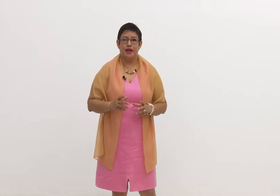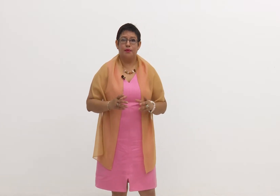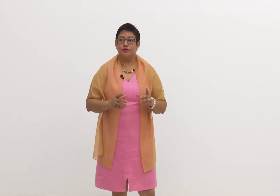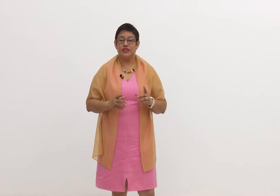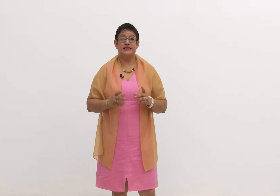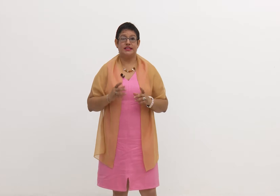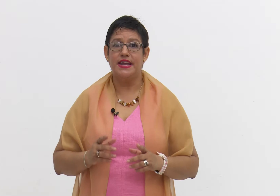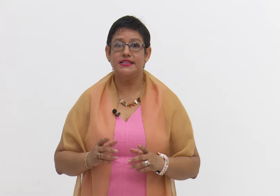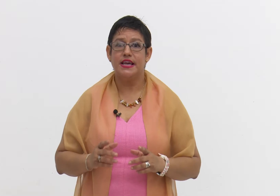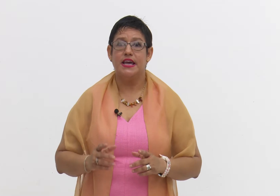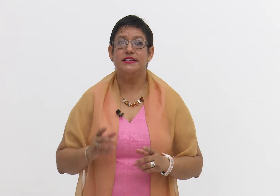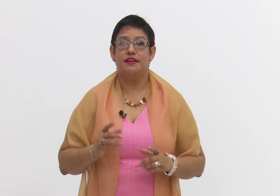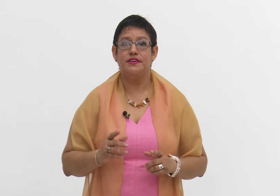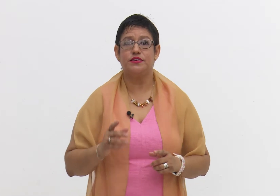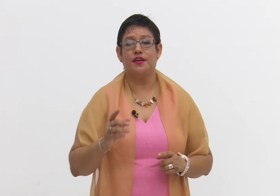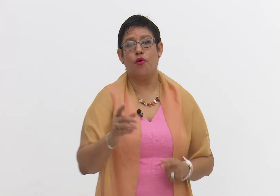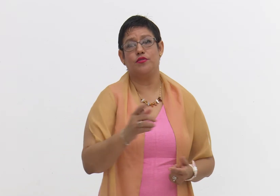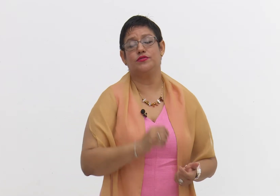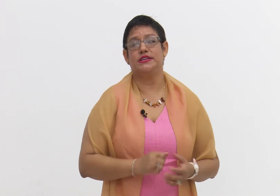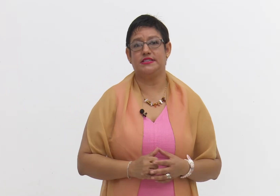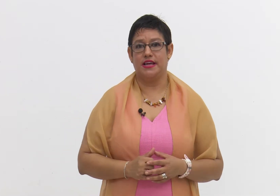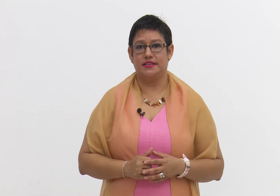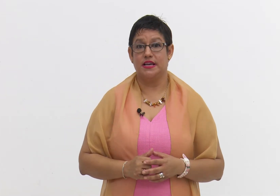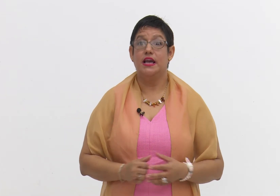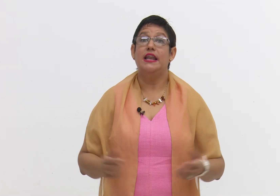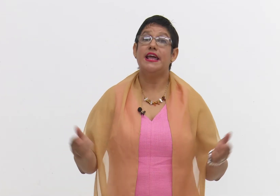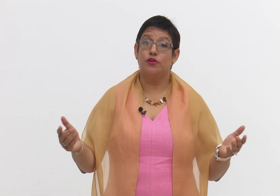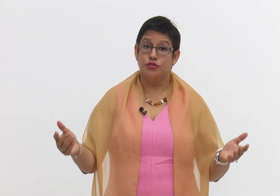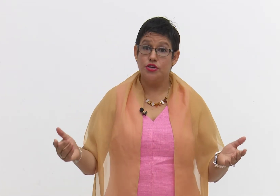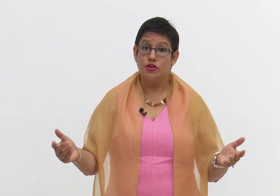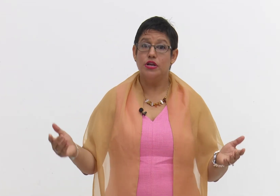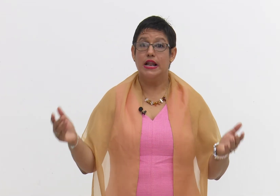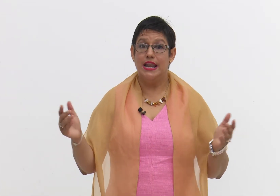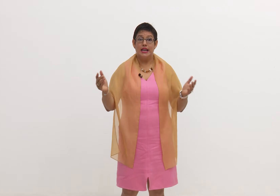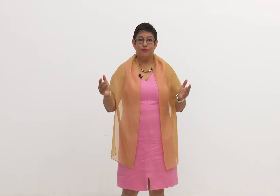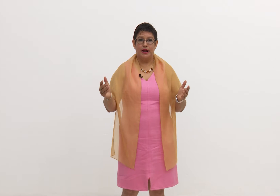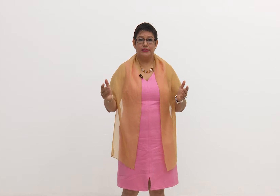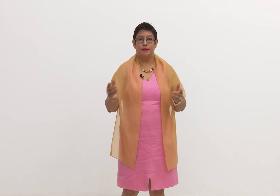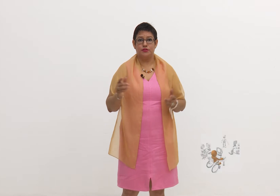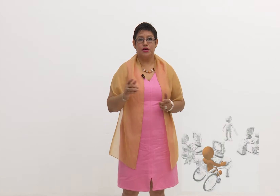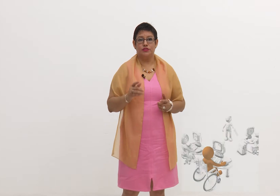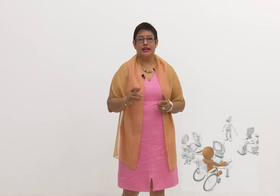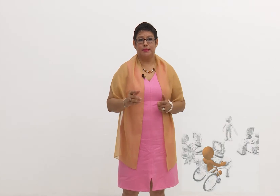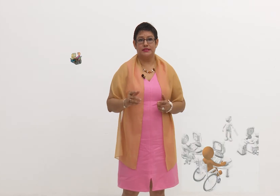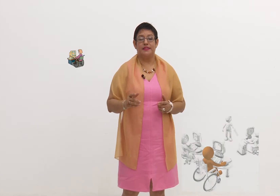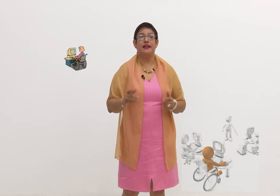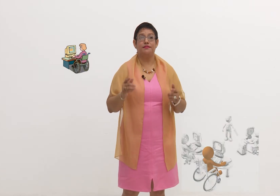por ausencia de bienes y servicios adecuados a sus necesidades. La inclusión laboral de personas con discapacidad les